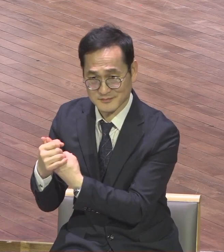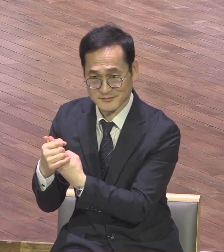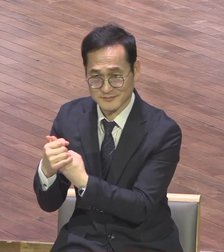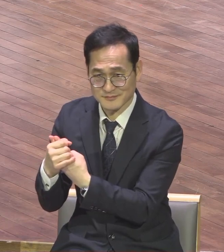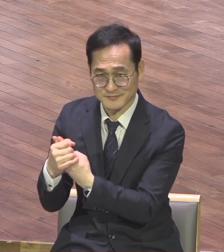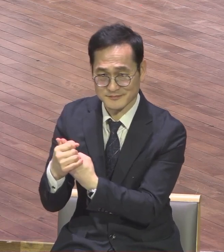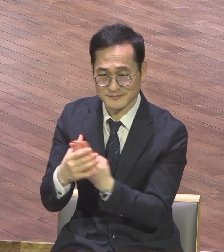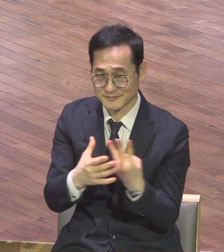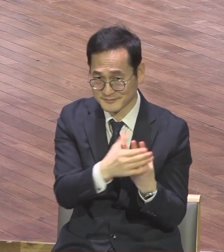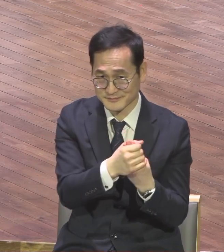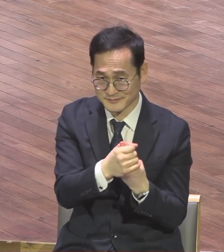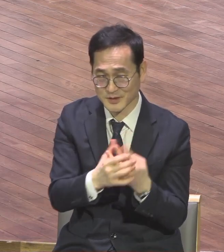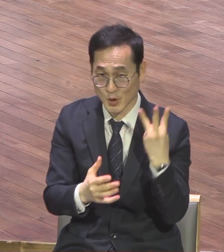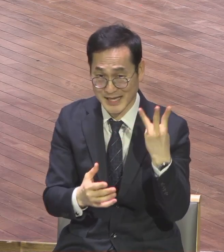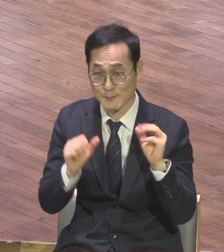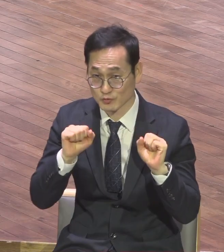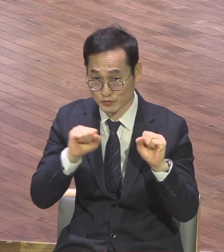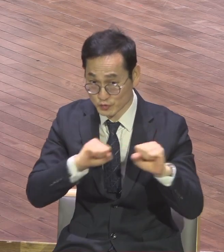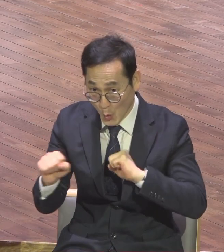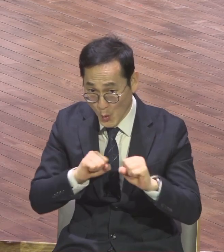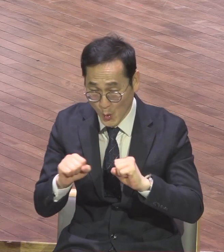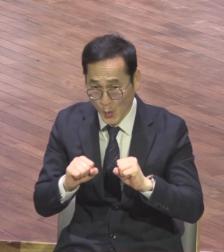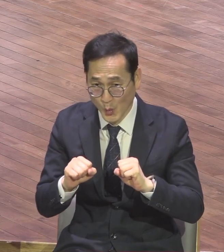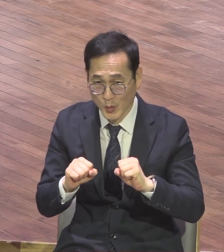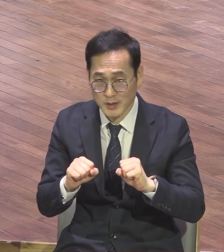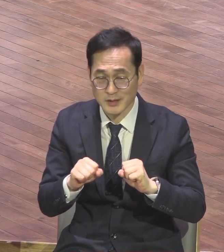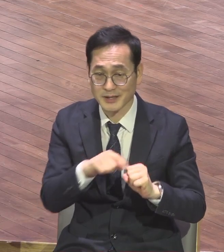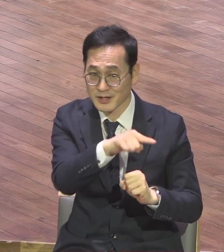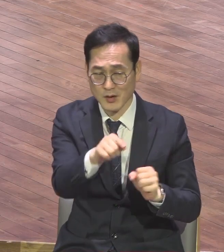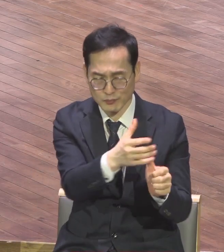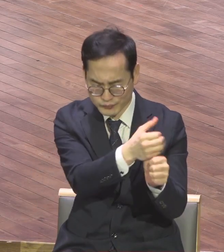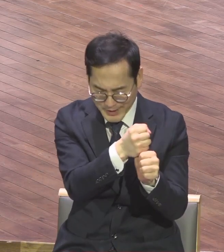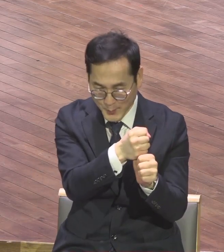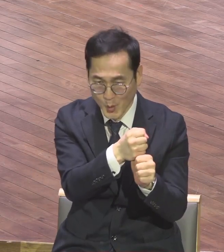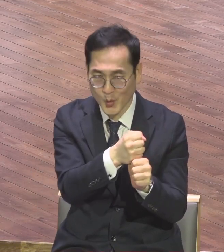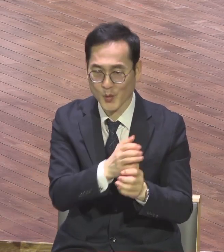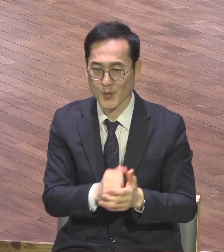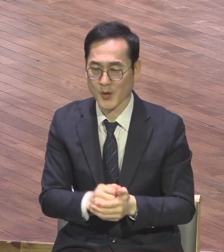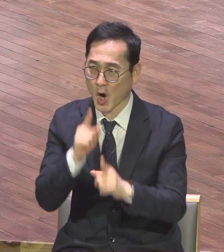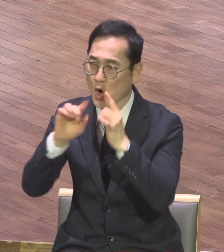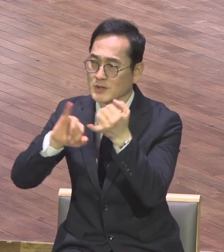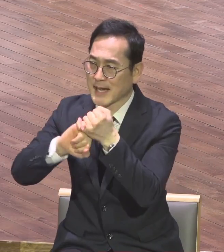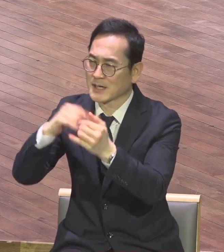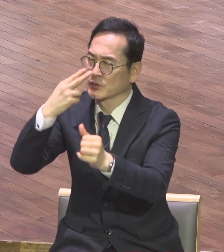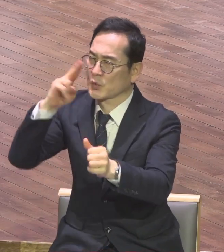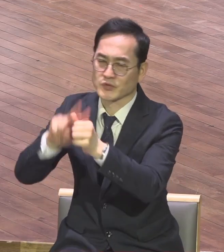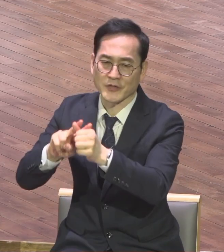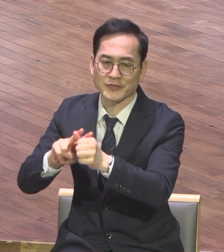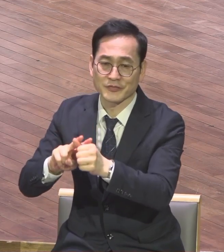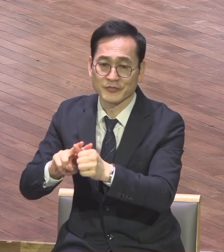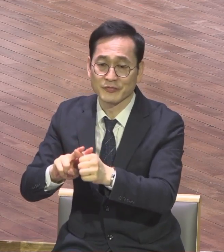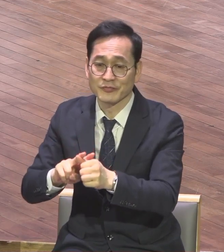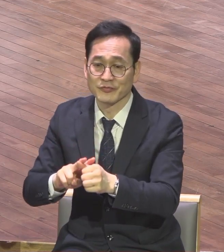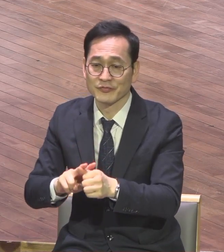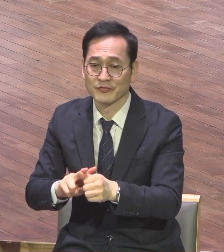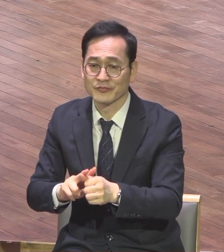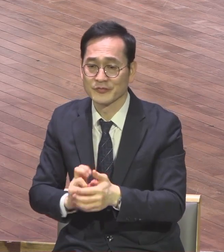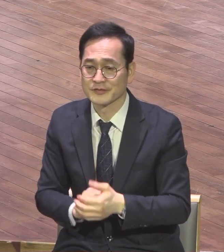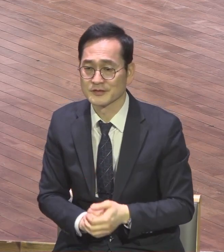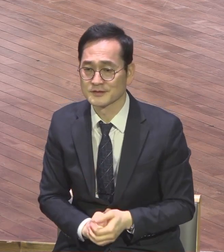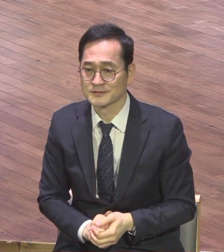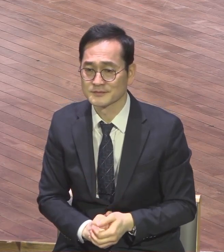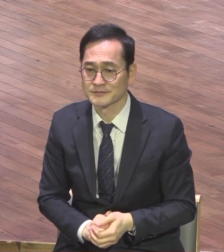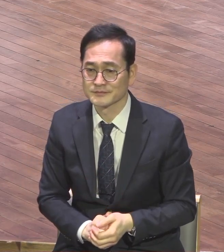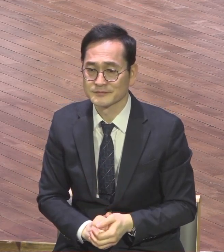시대적 응답의 시간표를 붙잡고 언약적 도전을 그렇게 하는 것입니다. 주의 성령께서 언약적 도전을 하는